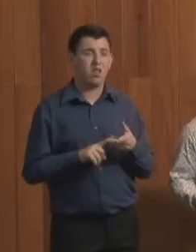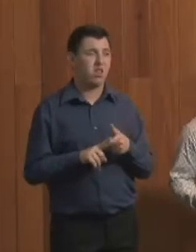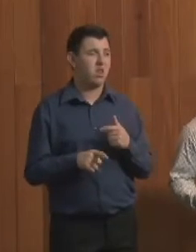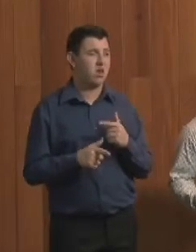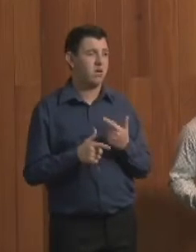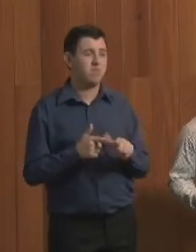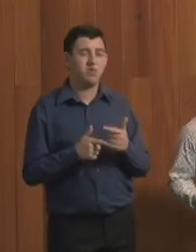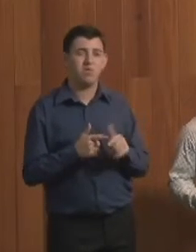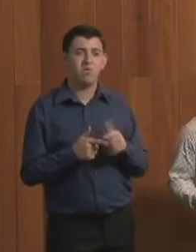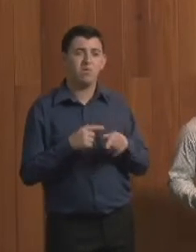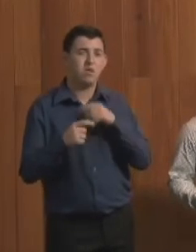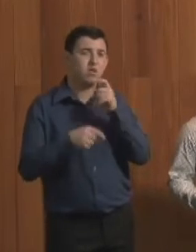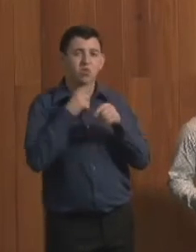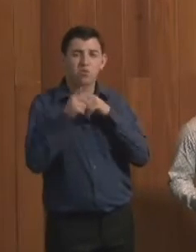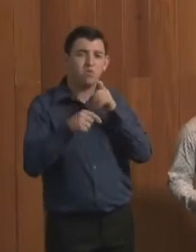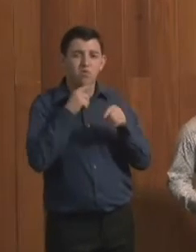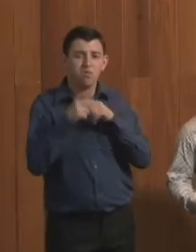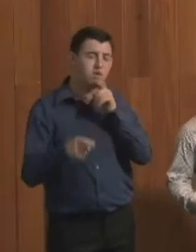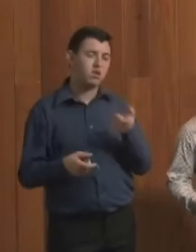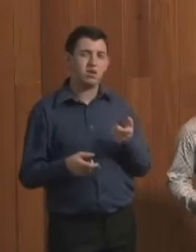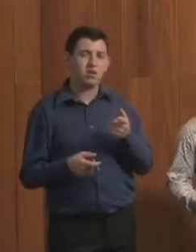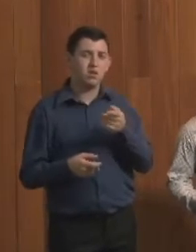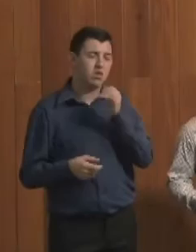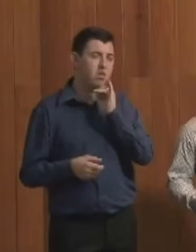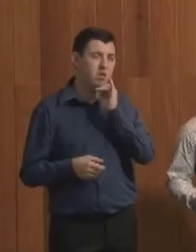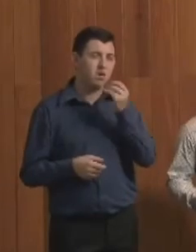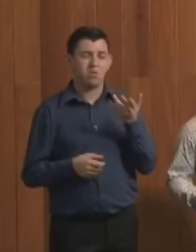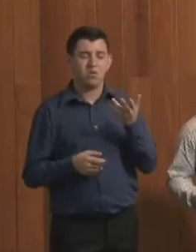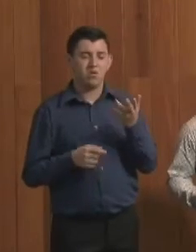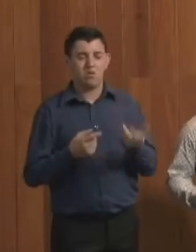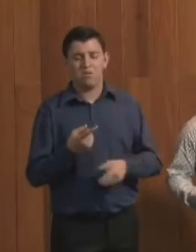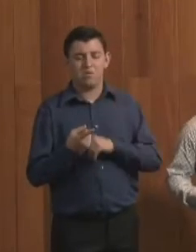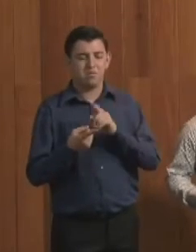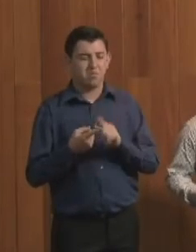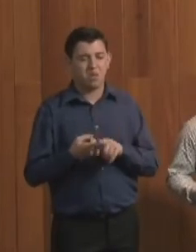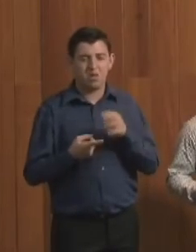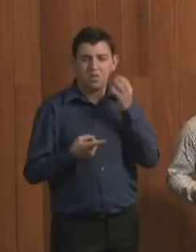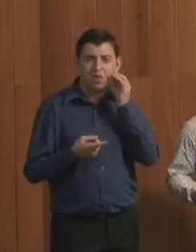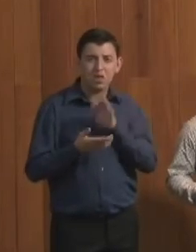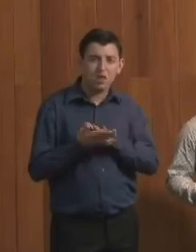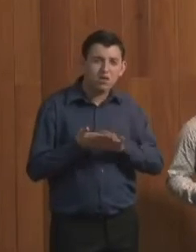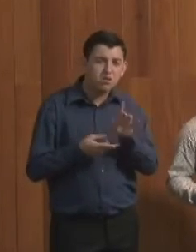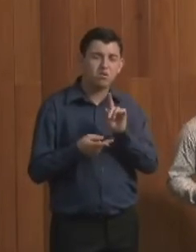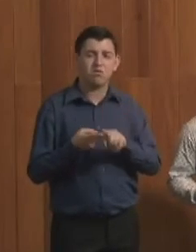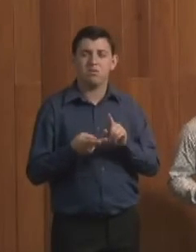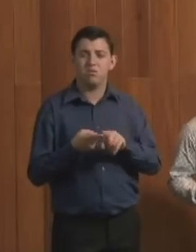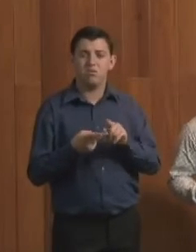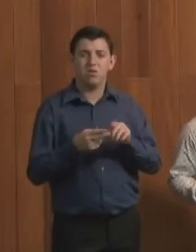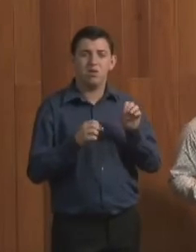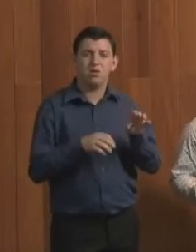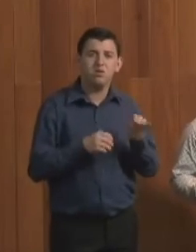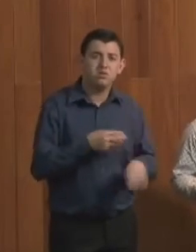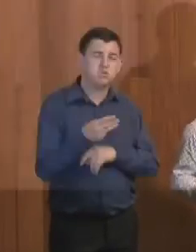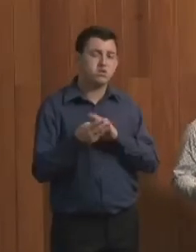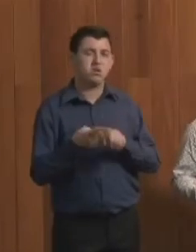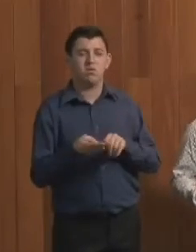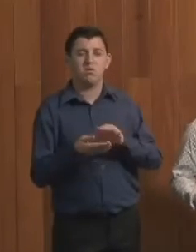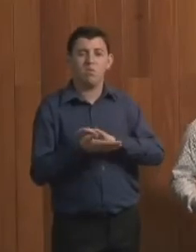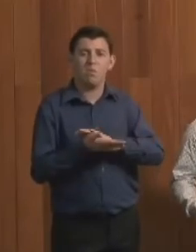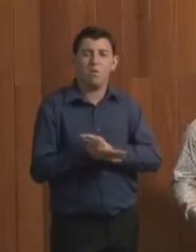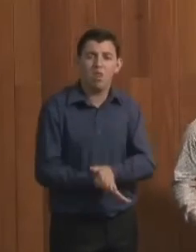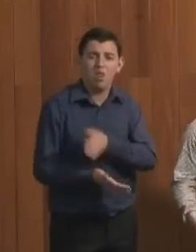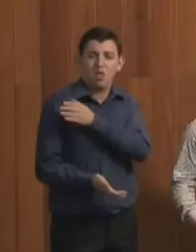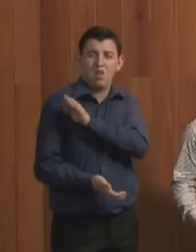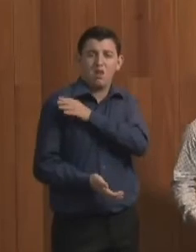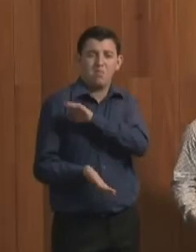aos ciganos, em relação ao território, à escolaridade, ao preconceito que existe, mas se percebeu que não